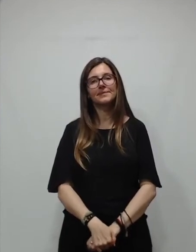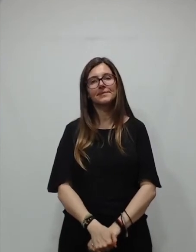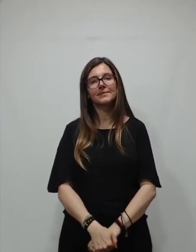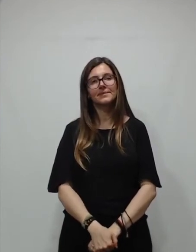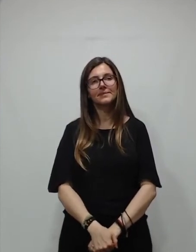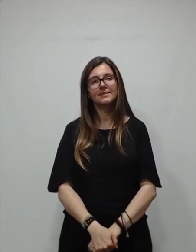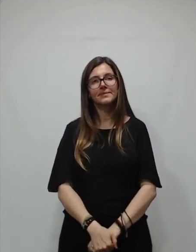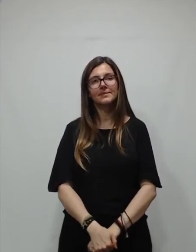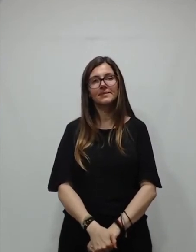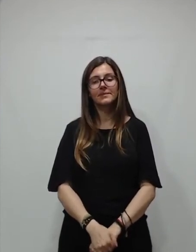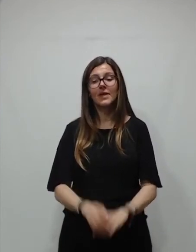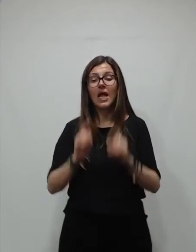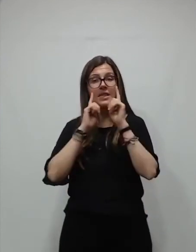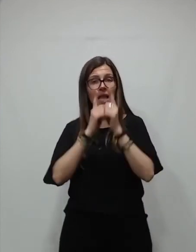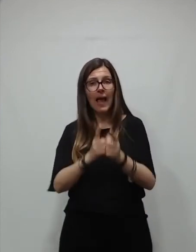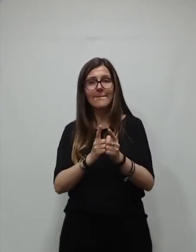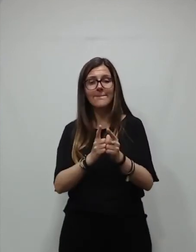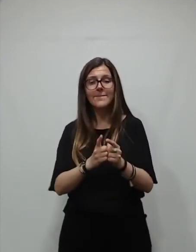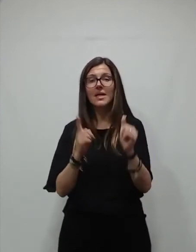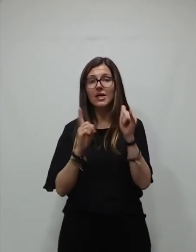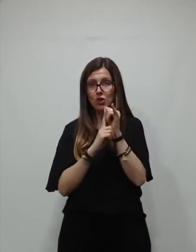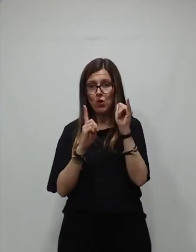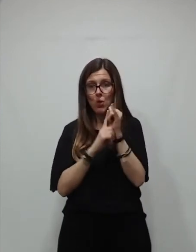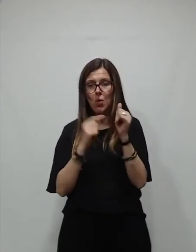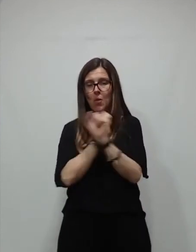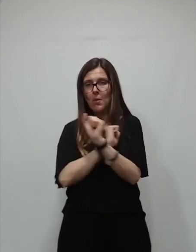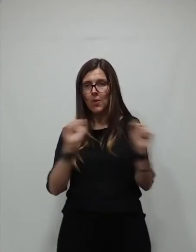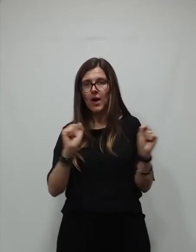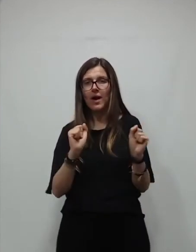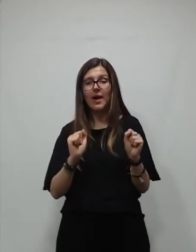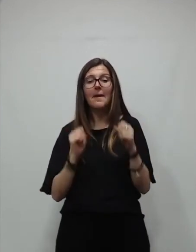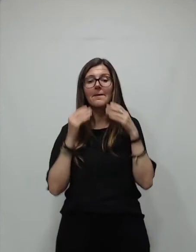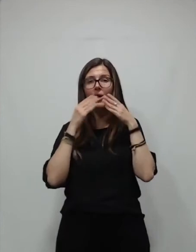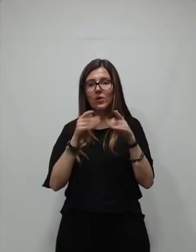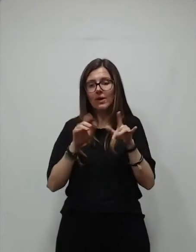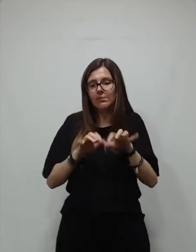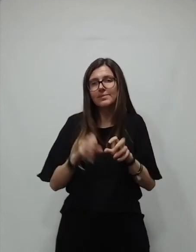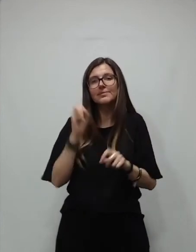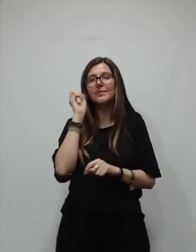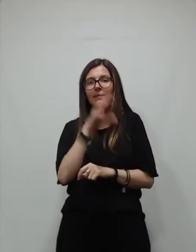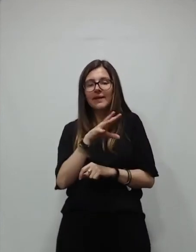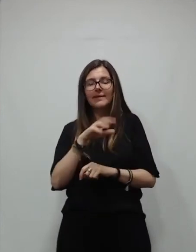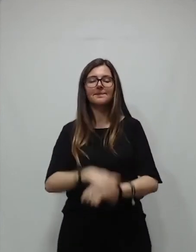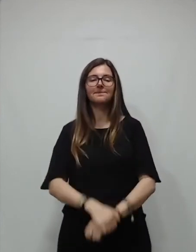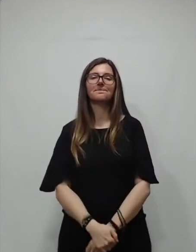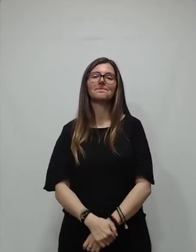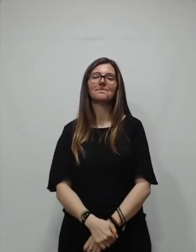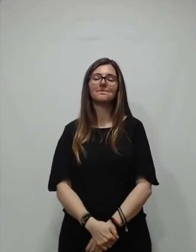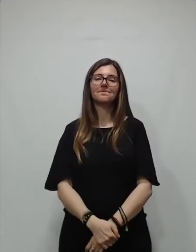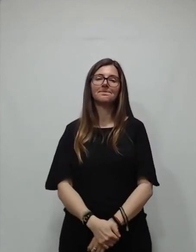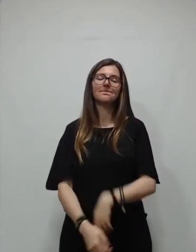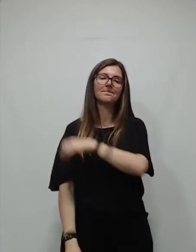Esto tanto de forma virtual como presencial, así que aprovechemos este tiempo tan valioso.